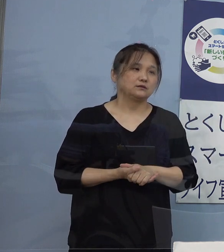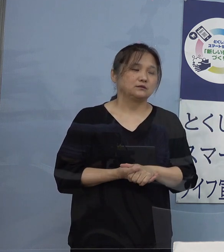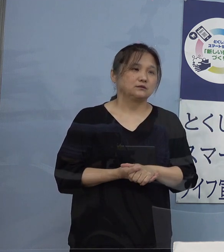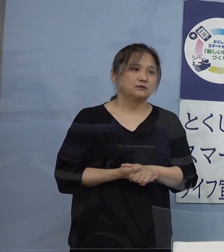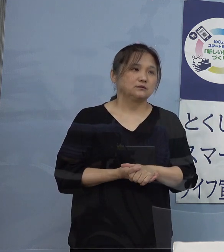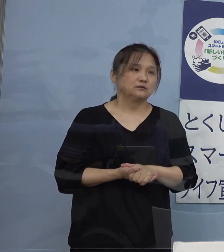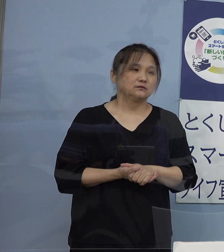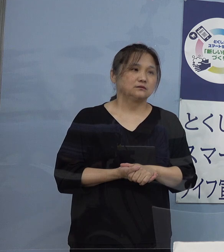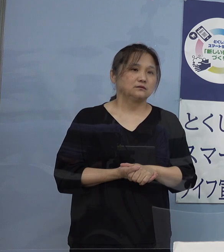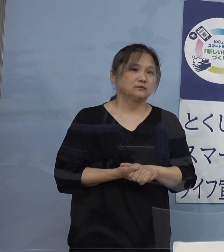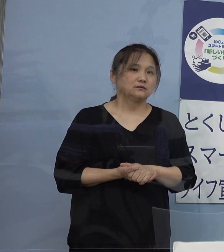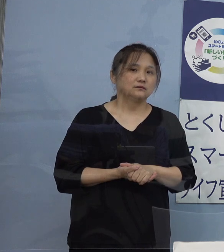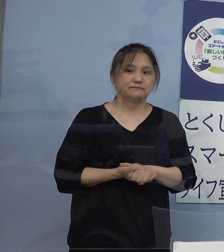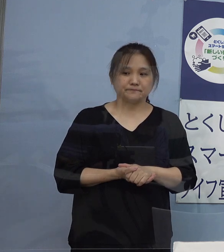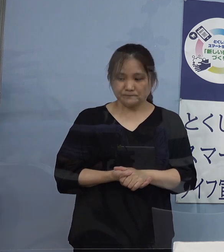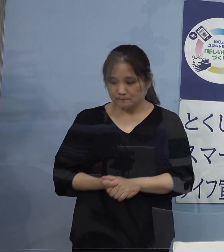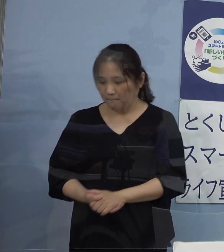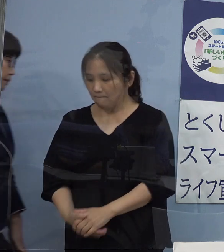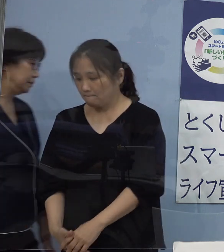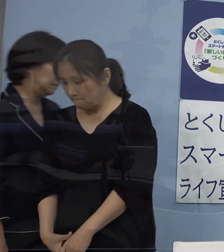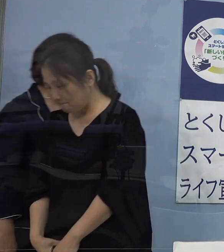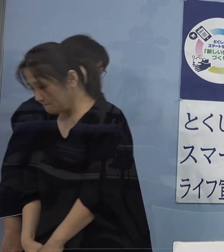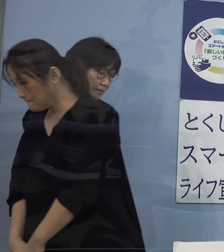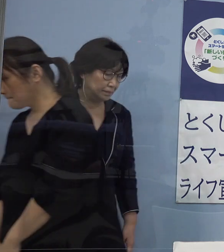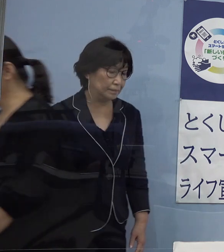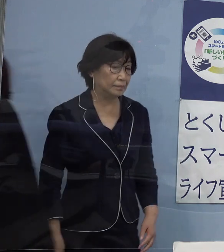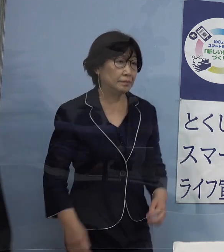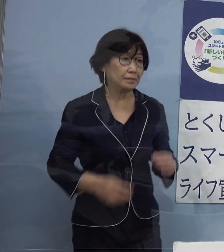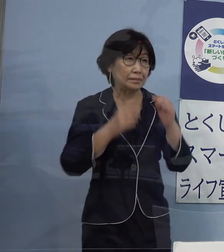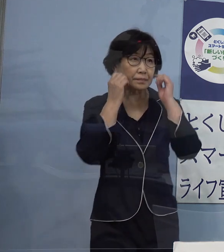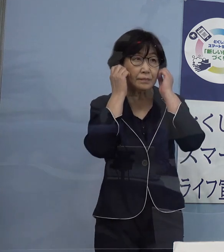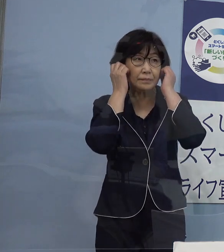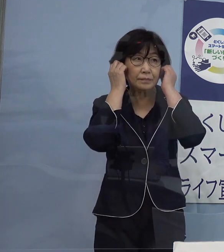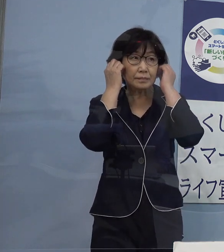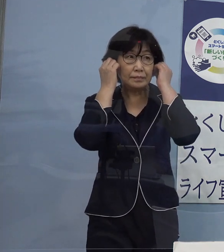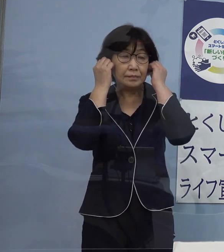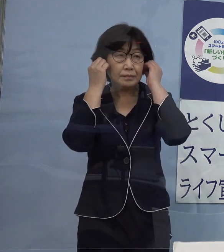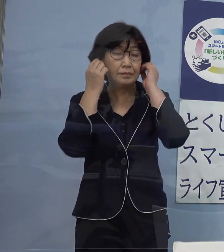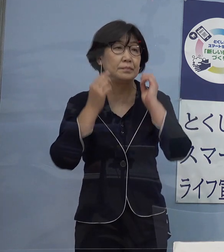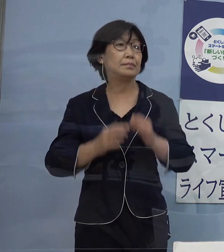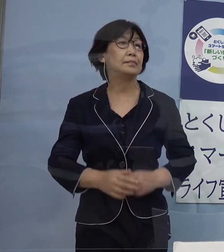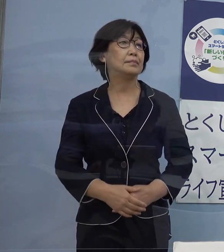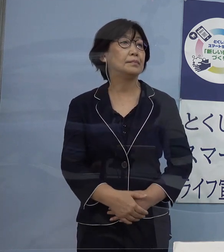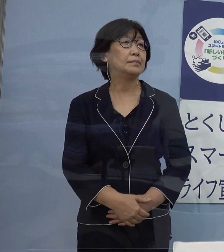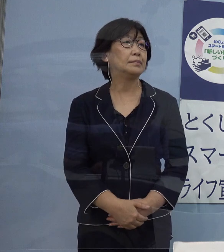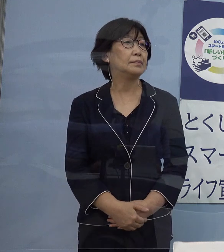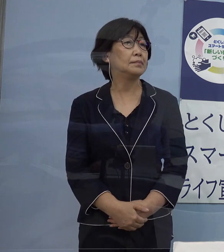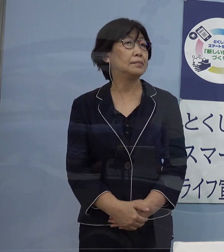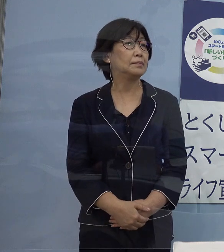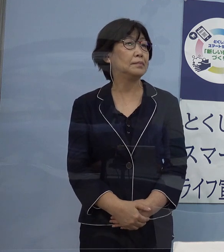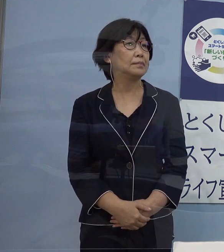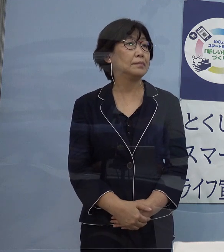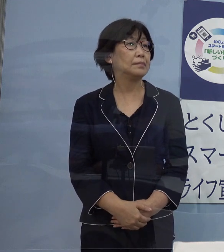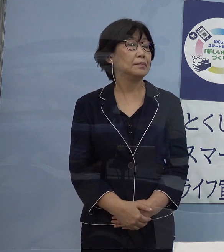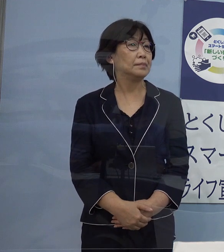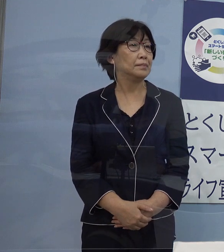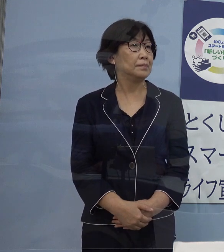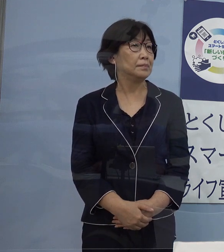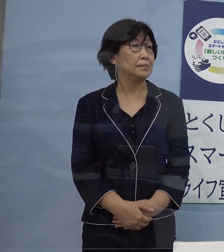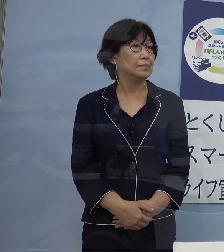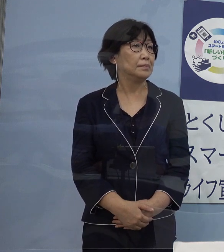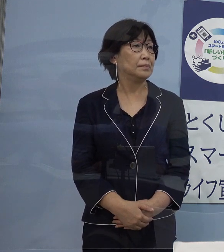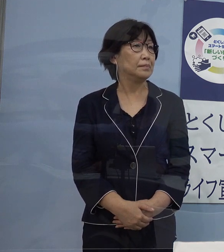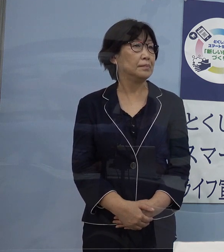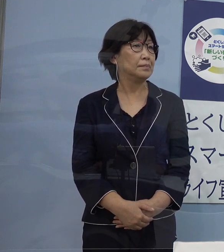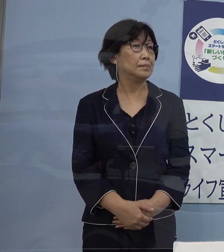そのうち海保については、その外に行かれて旅行に行かれてた方とか、そのご友人が来てた方からお